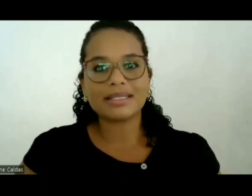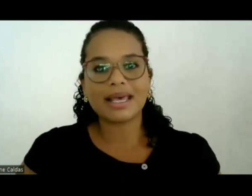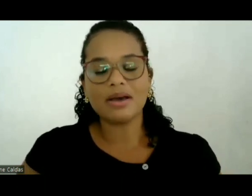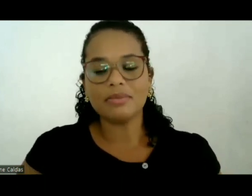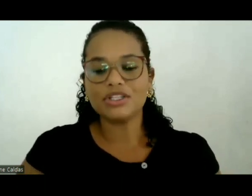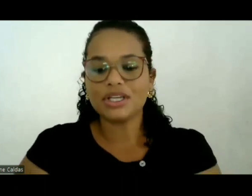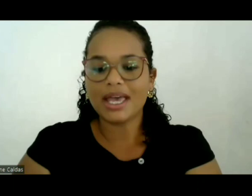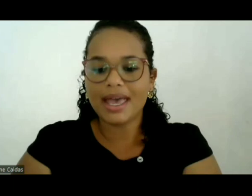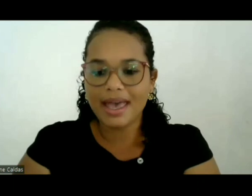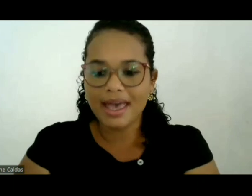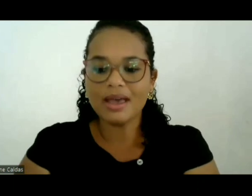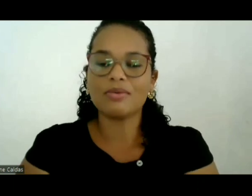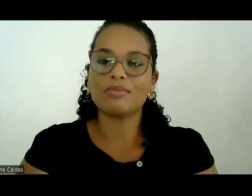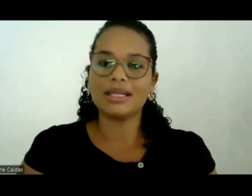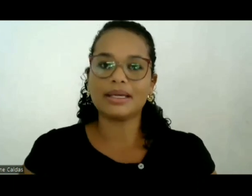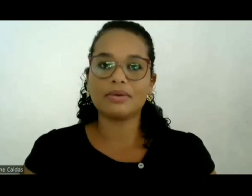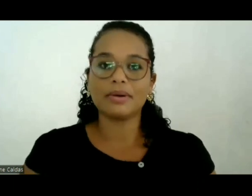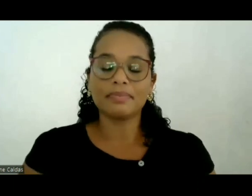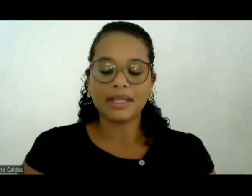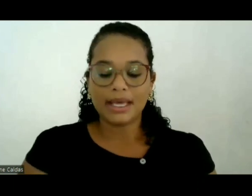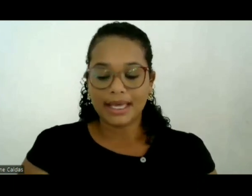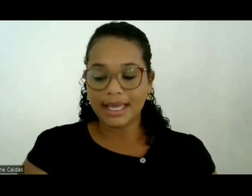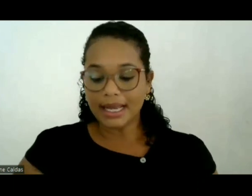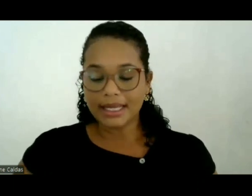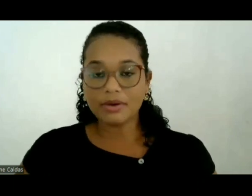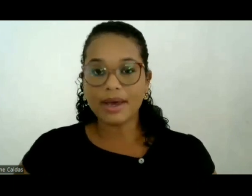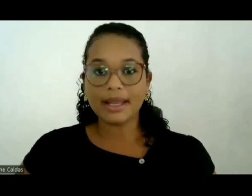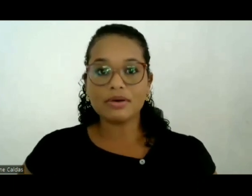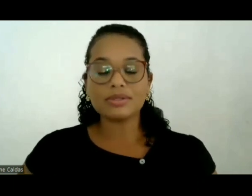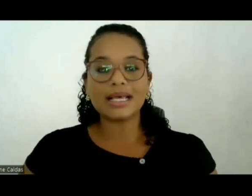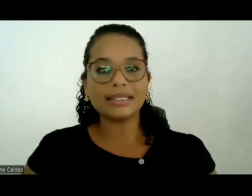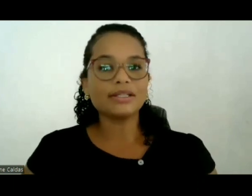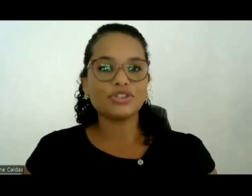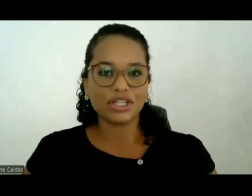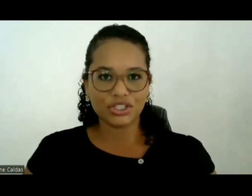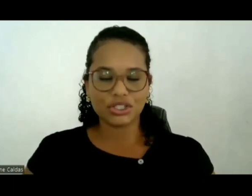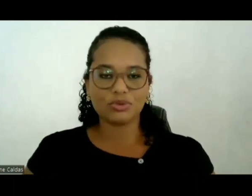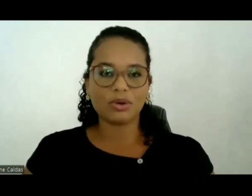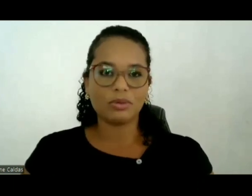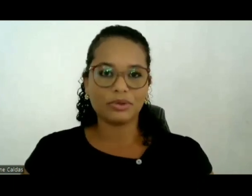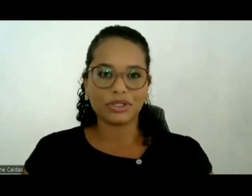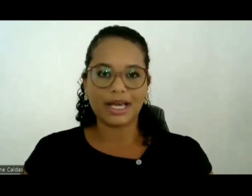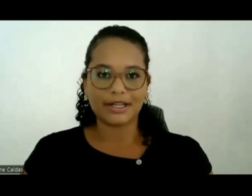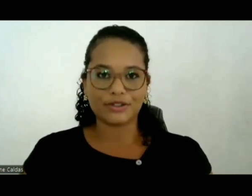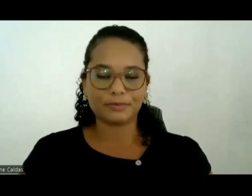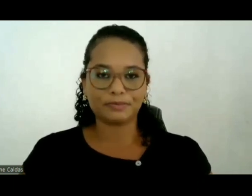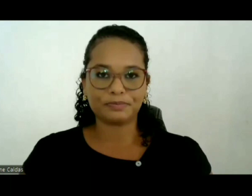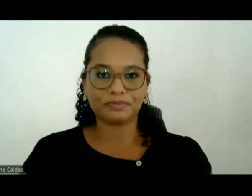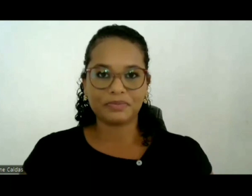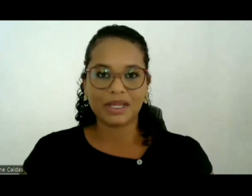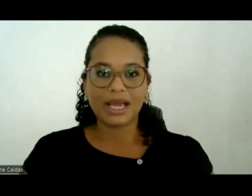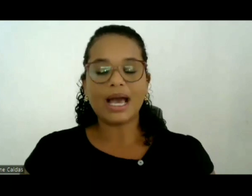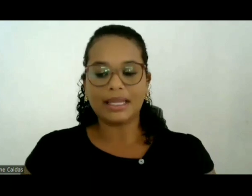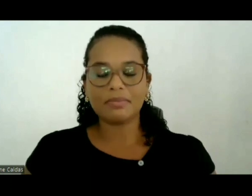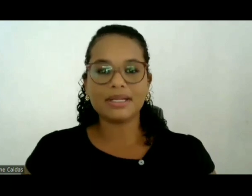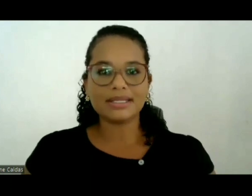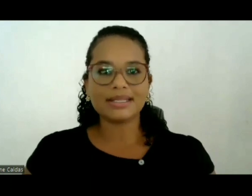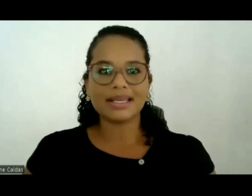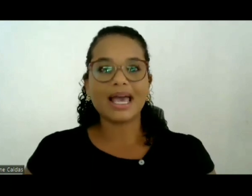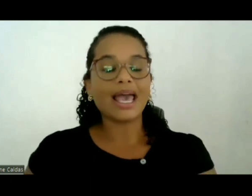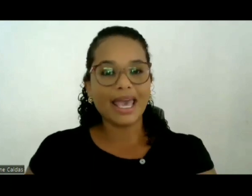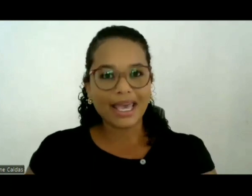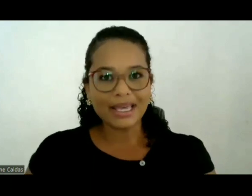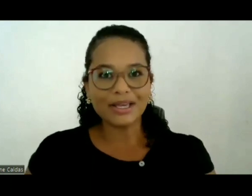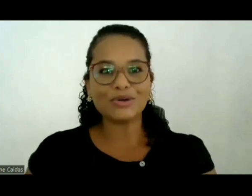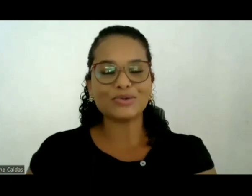a Libras realmente é uma língua. E a língua ela é usada no dia a dia de uma comunidade. A